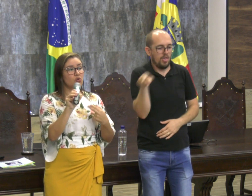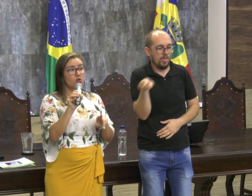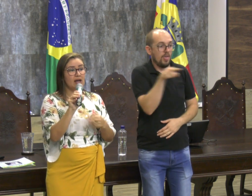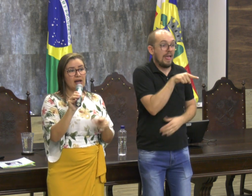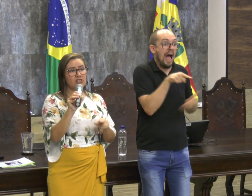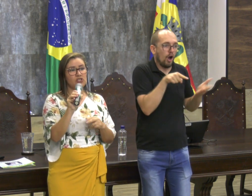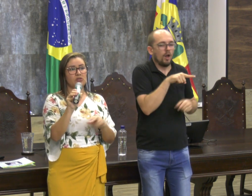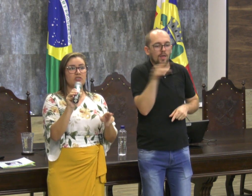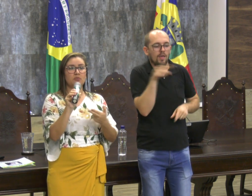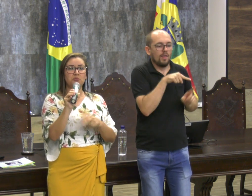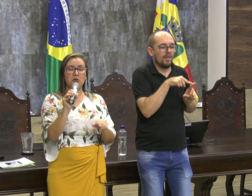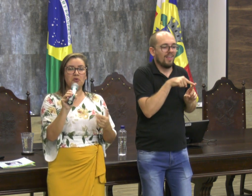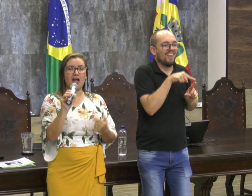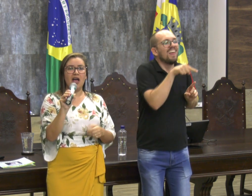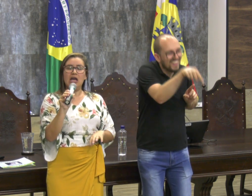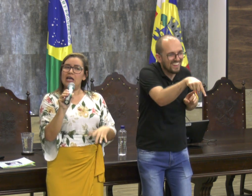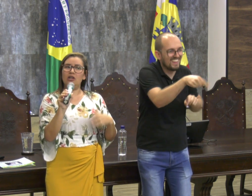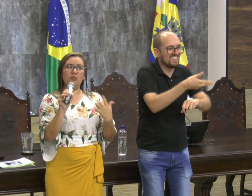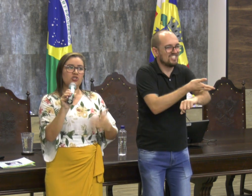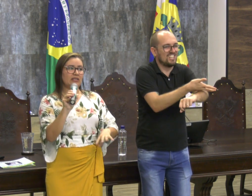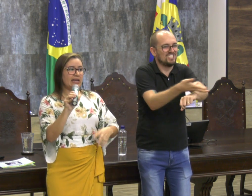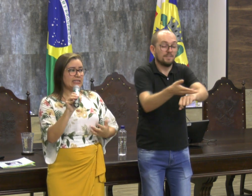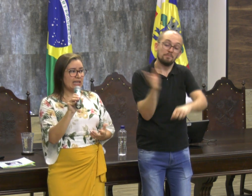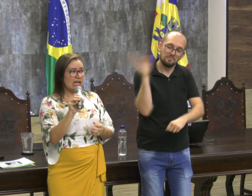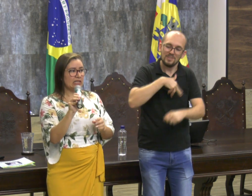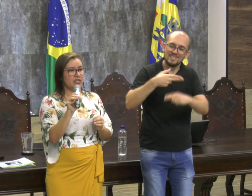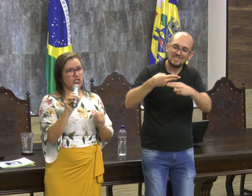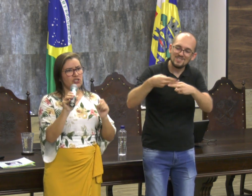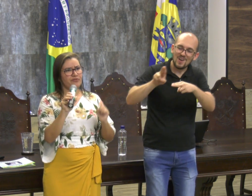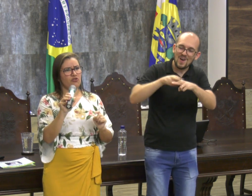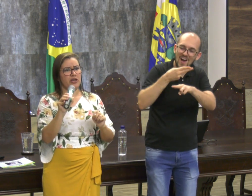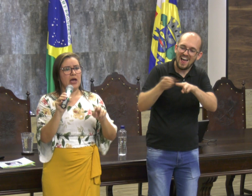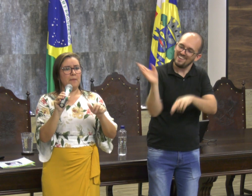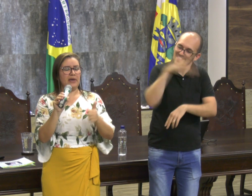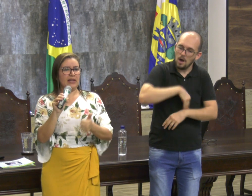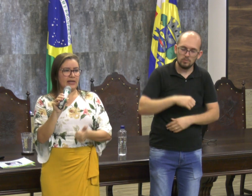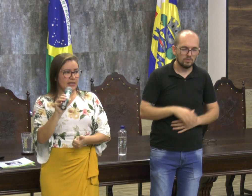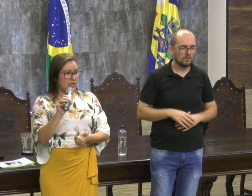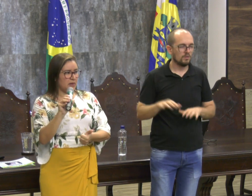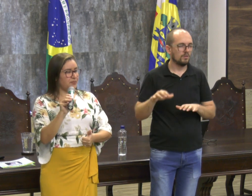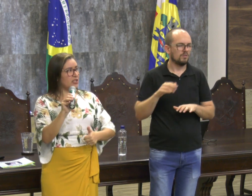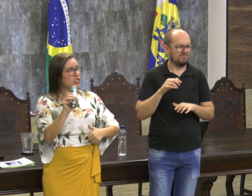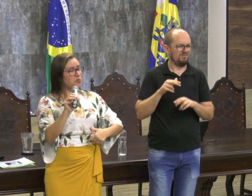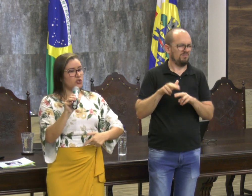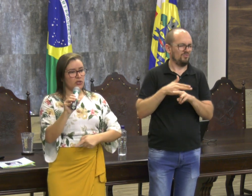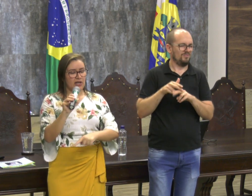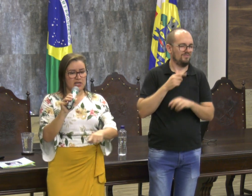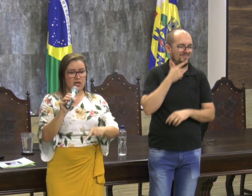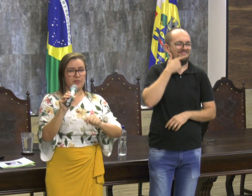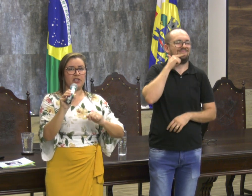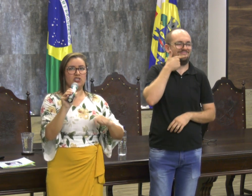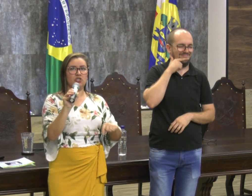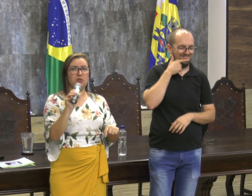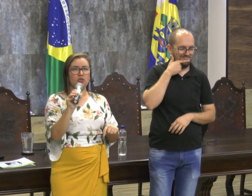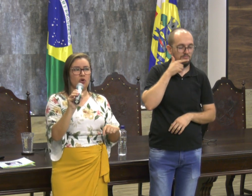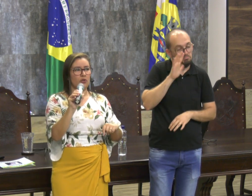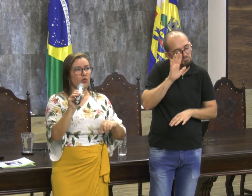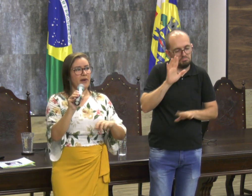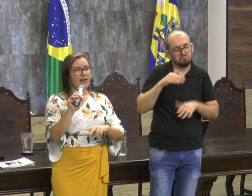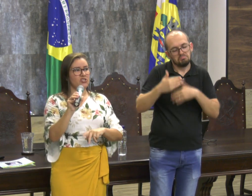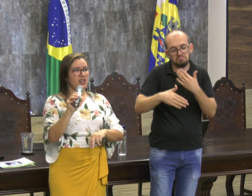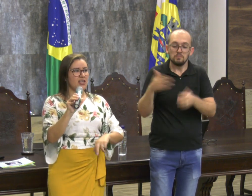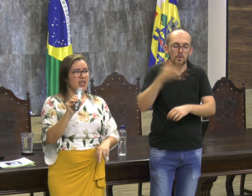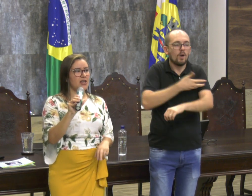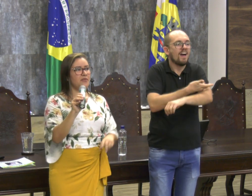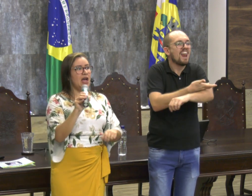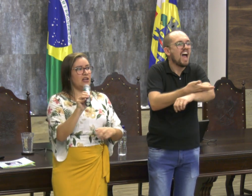procurar chocolate, nós vamos procurar. Ele começou a dar risada e a gente foi pela grama, a gente pisou na grama, a gente pisou no